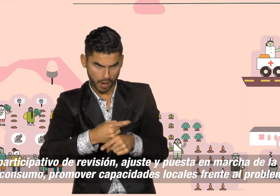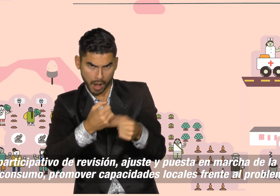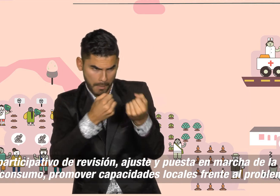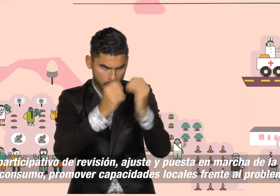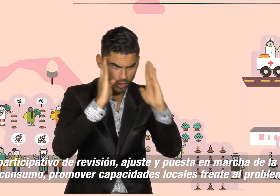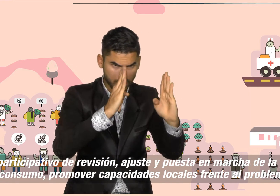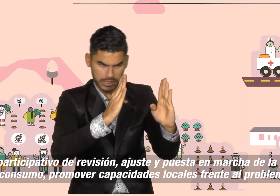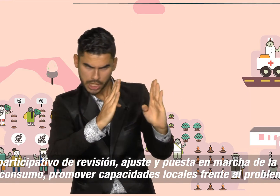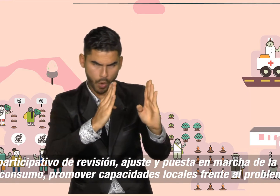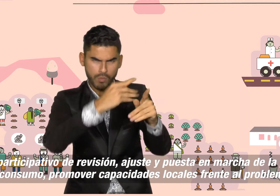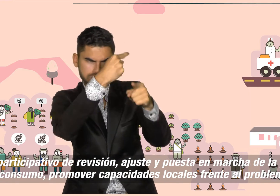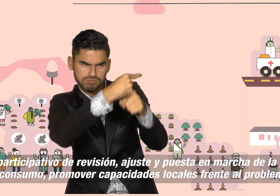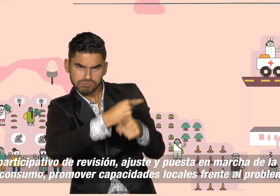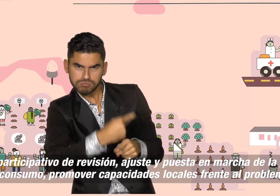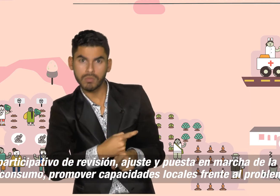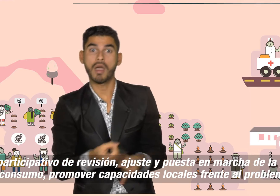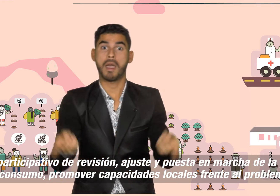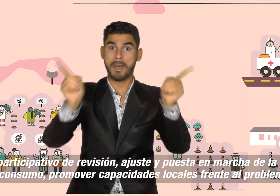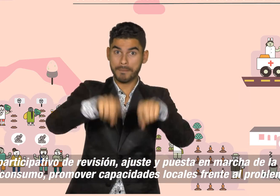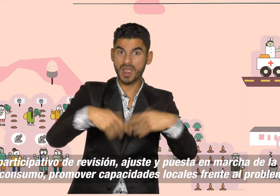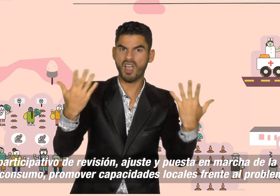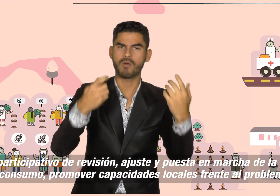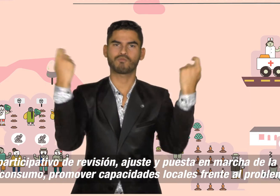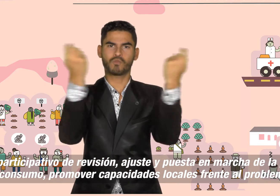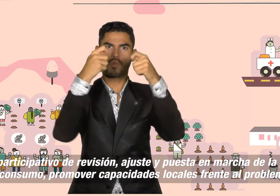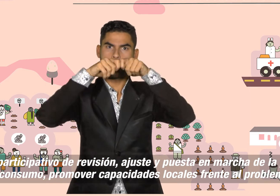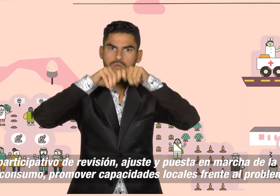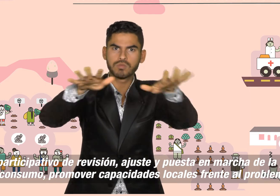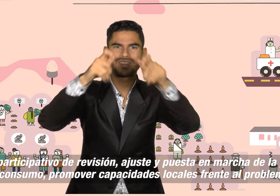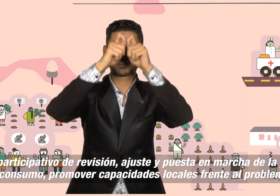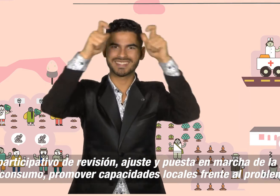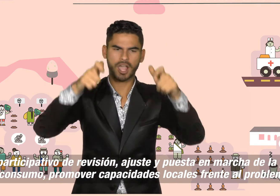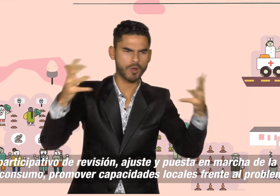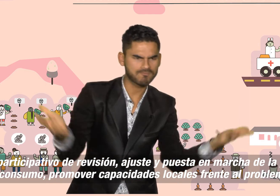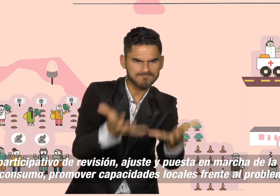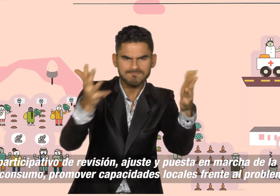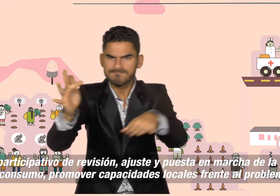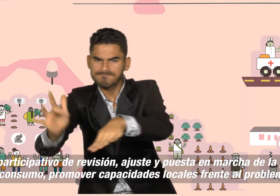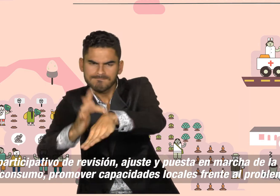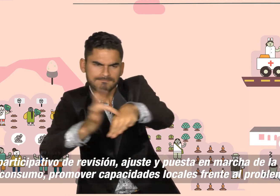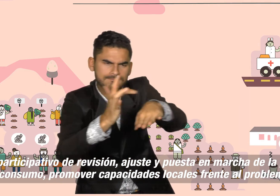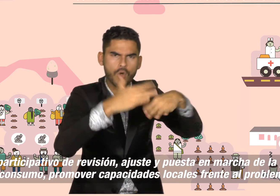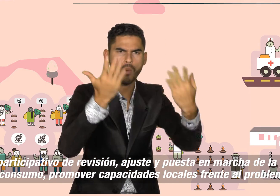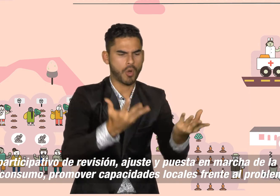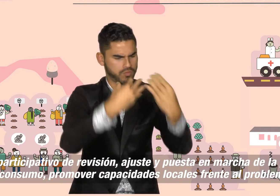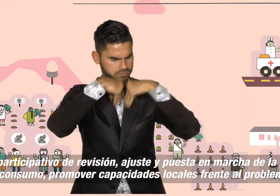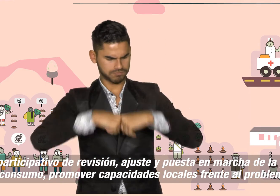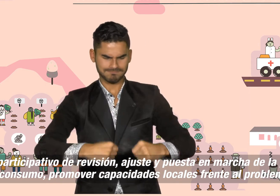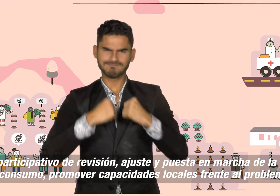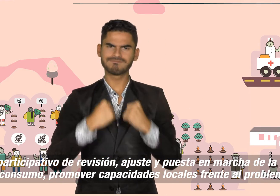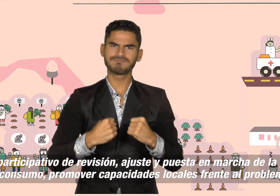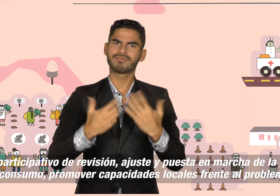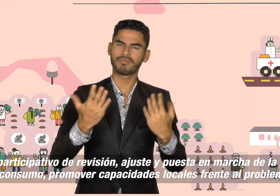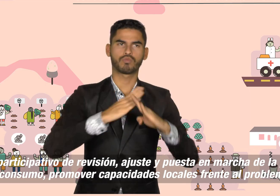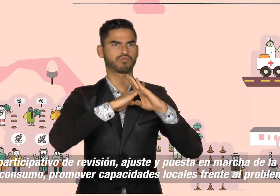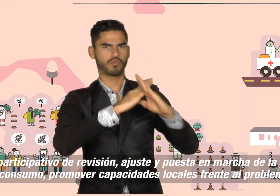de revisión, ajuste y puesta en marcha de la política frente al consumo, promover capacidades locales frente al problema del consumo,